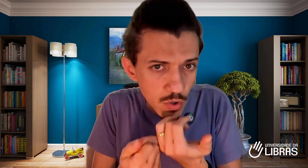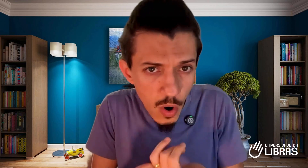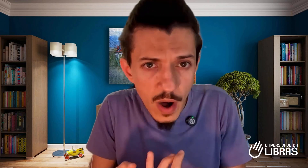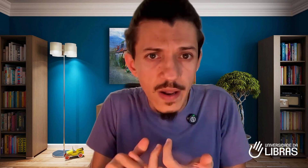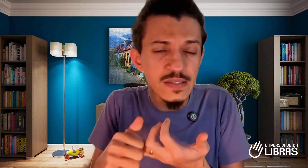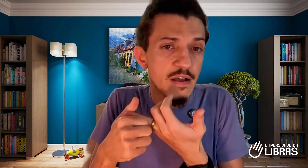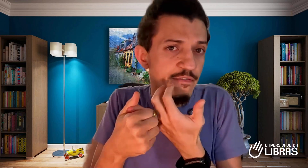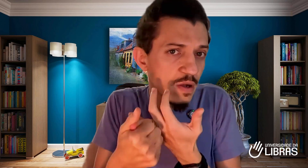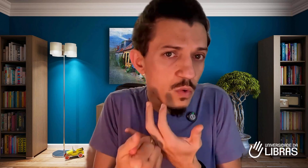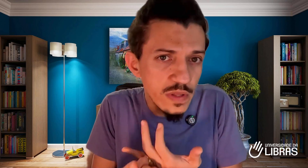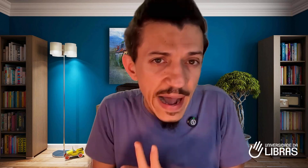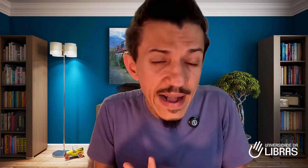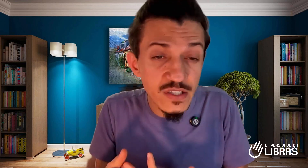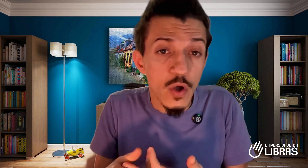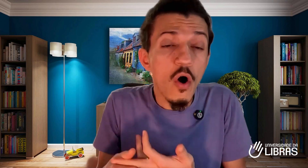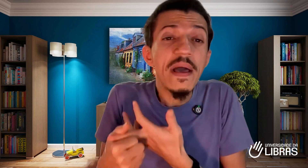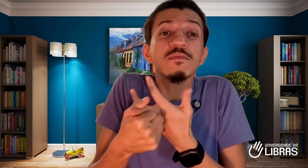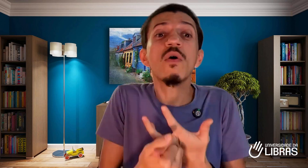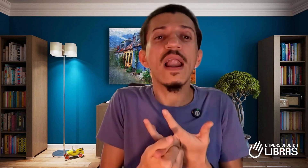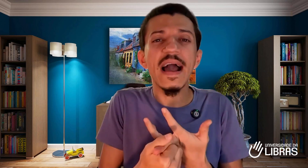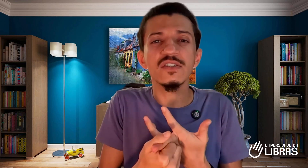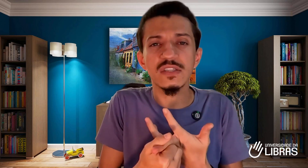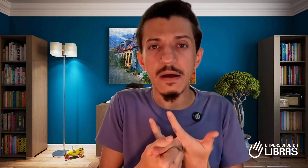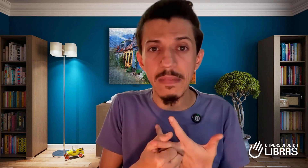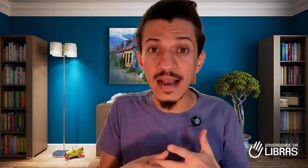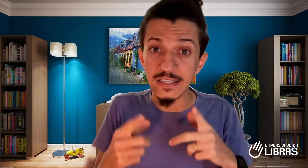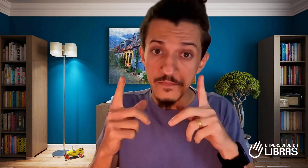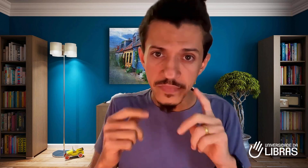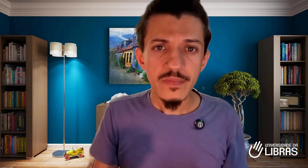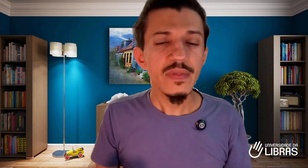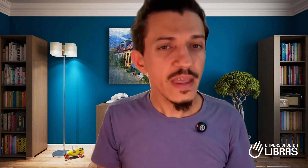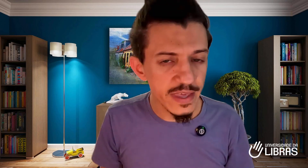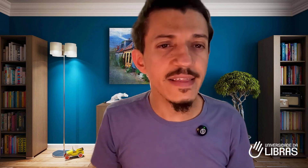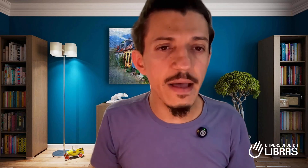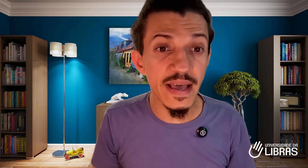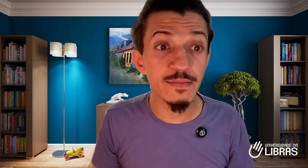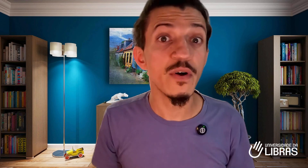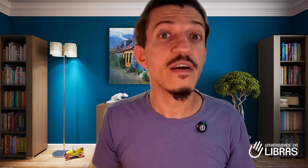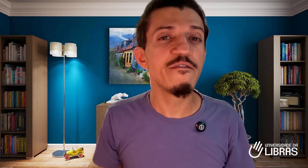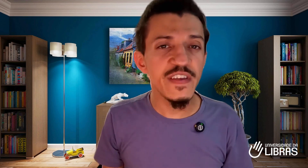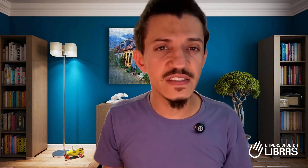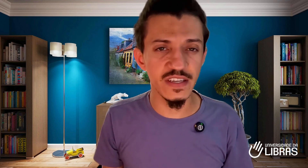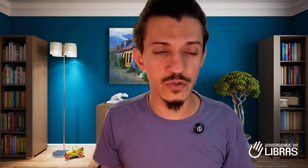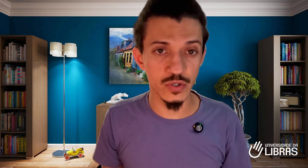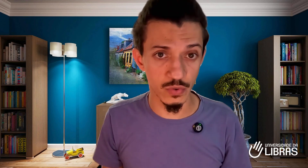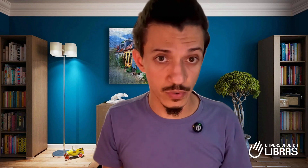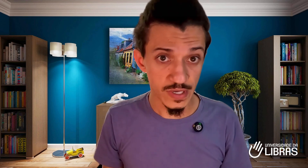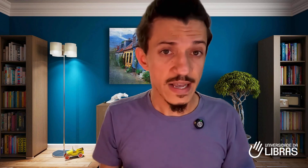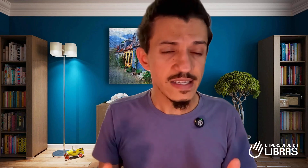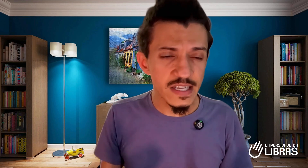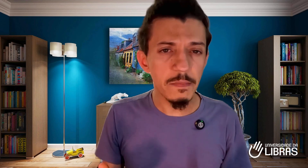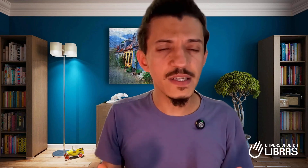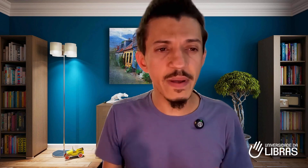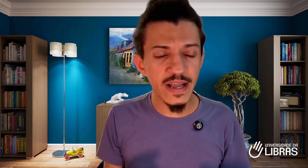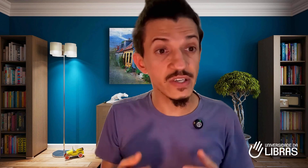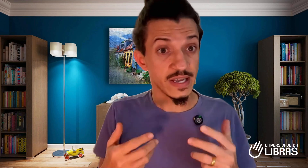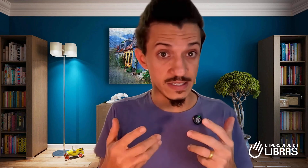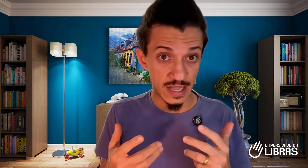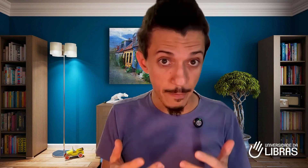escolas, faculdades ou mesmo colegas de trabalho e até mesmo vizinhos de surdos. Simplesmente estar perto